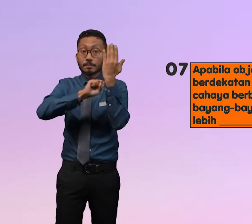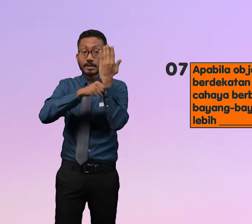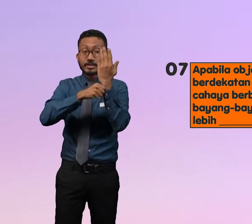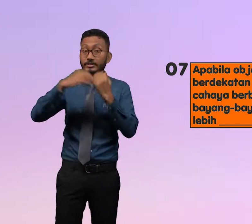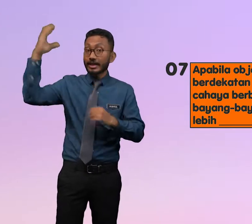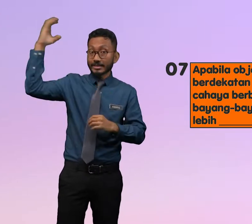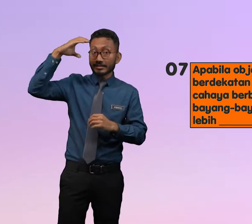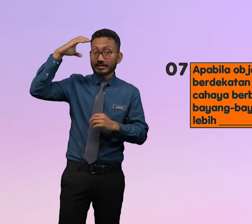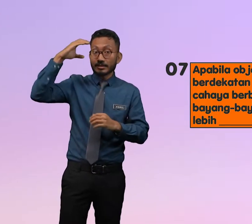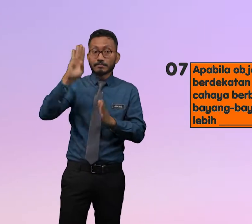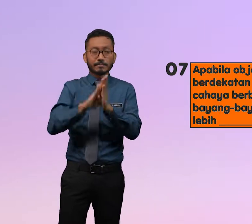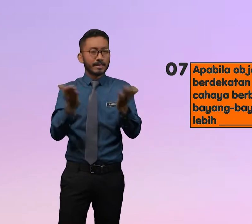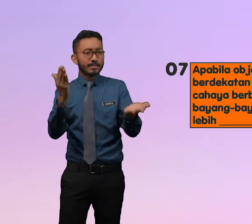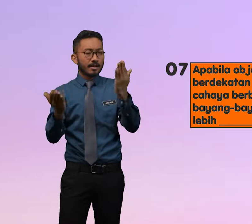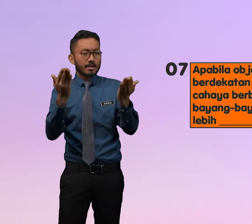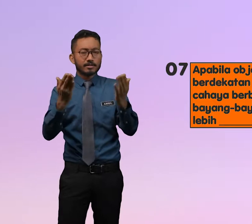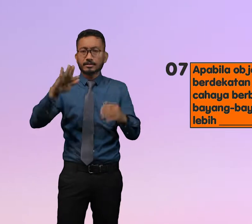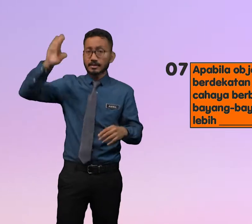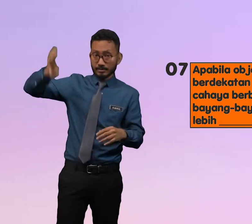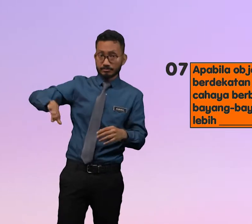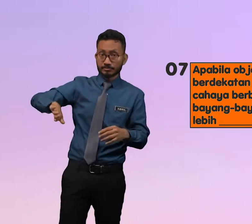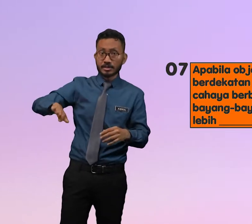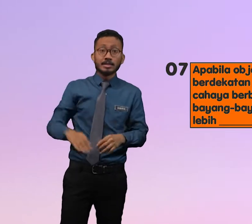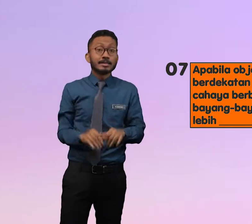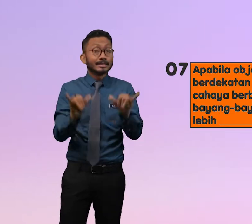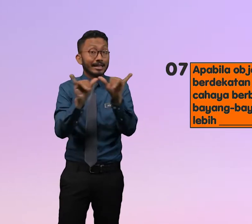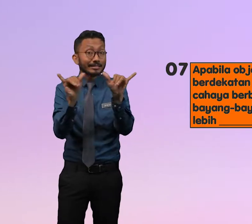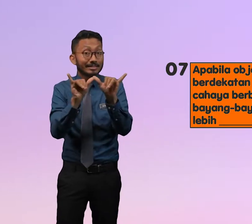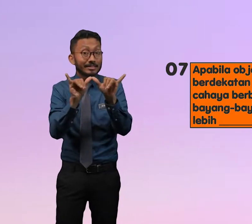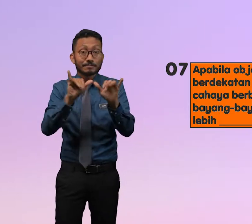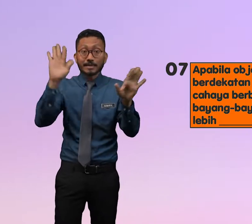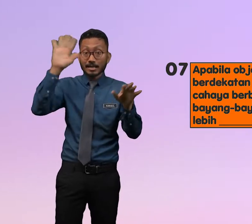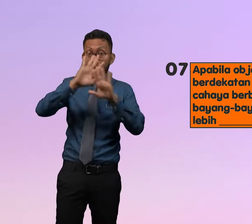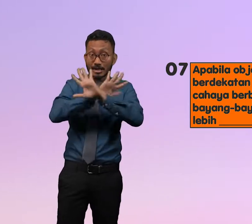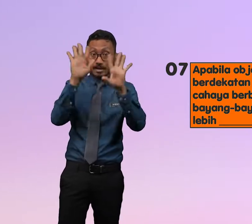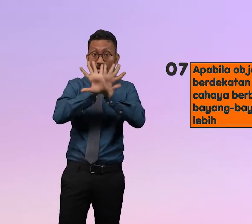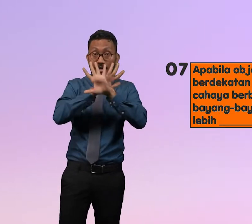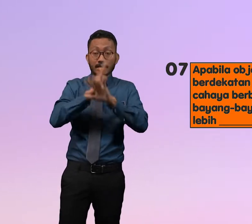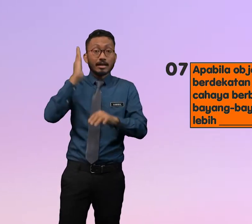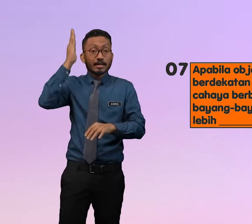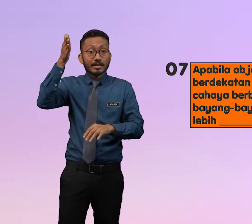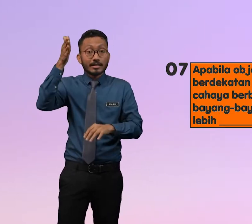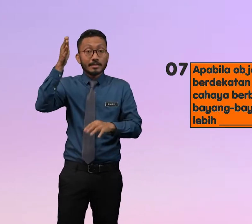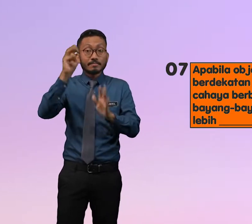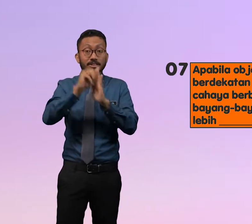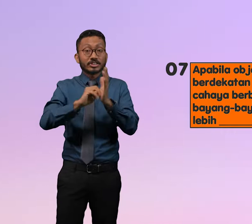jumlah cahaya berpandik klip naik bayar-bayar akan